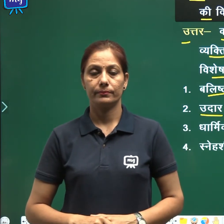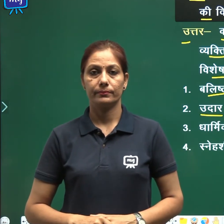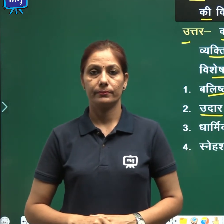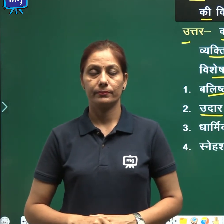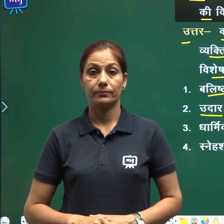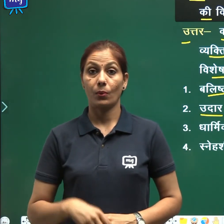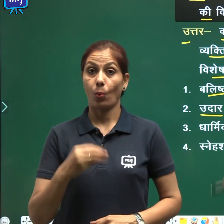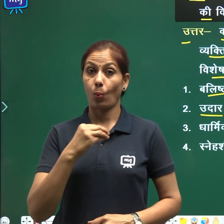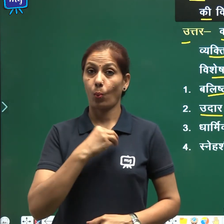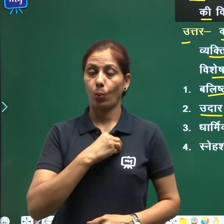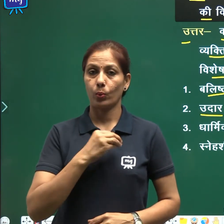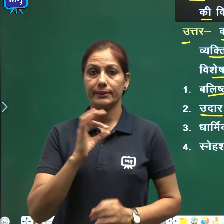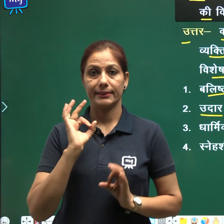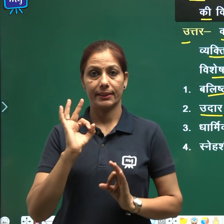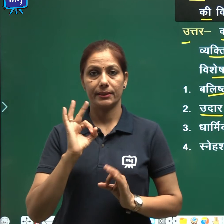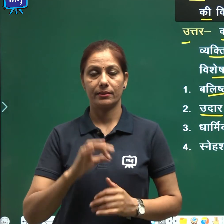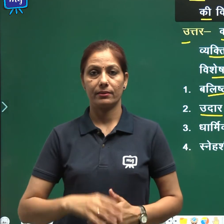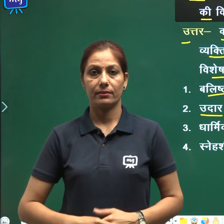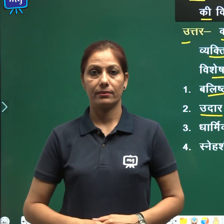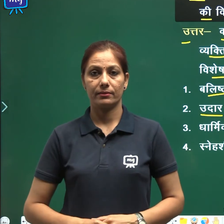उदार हृदय वाले थे,